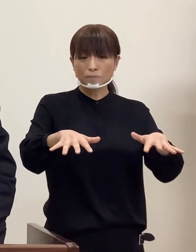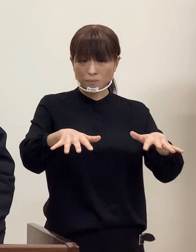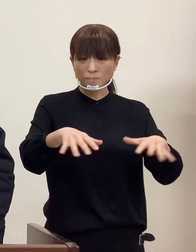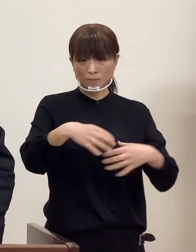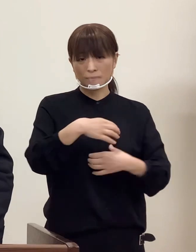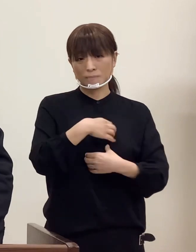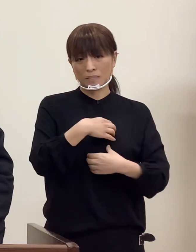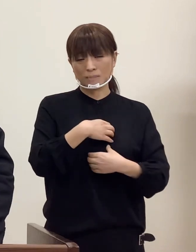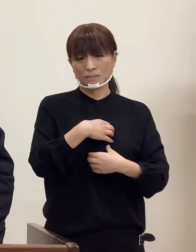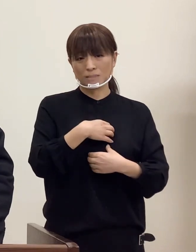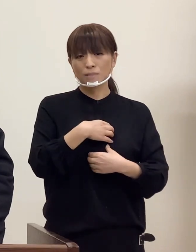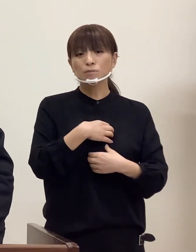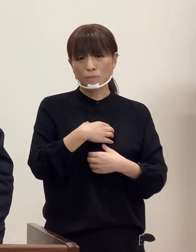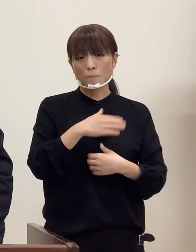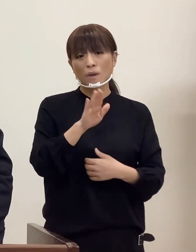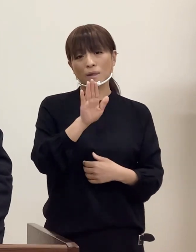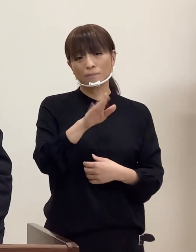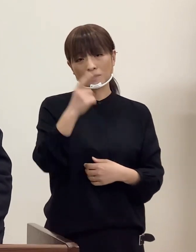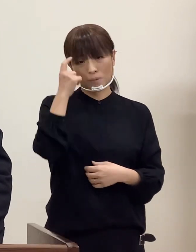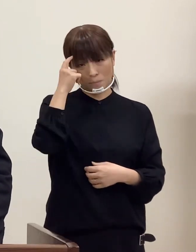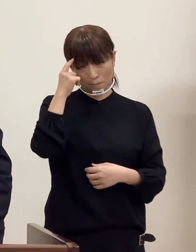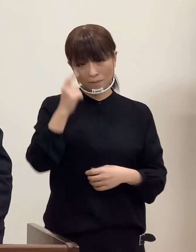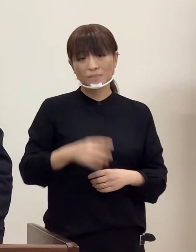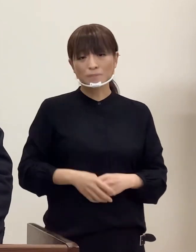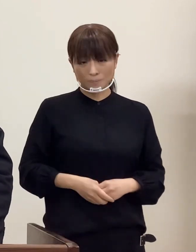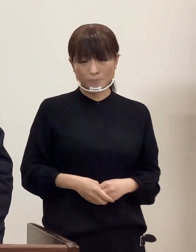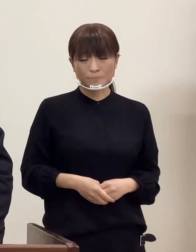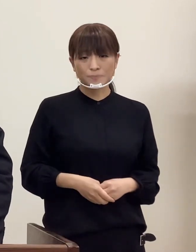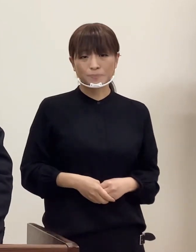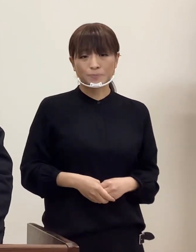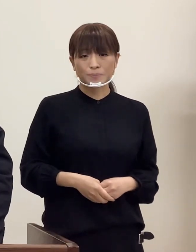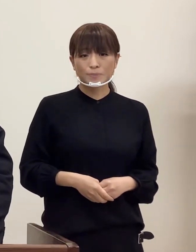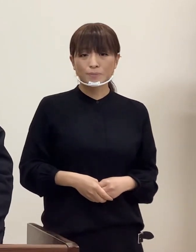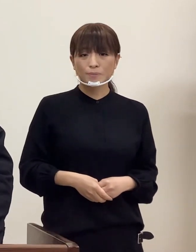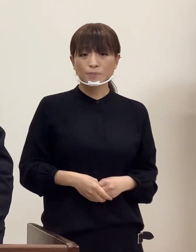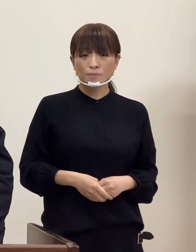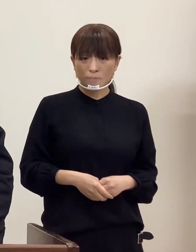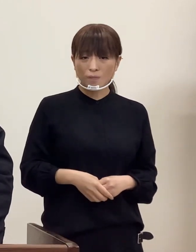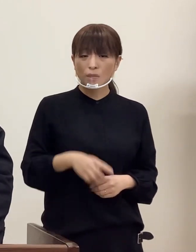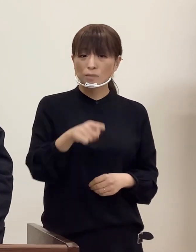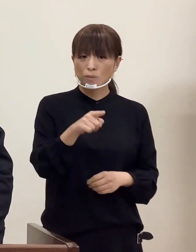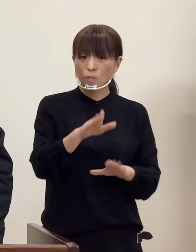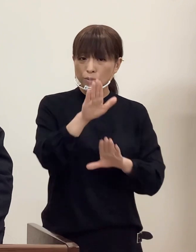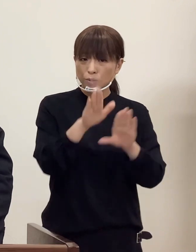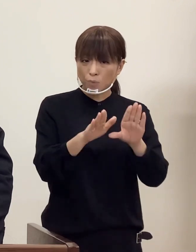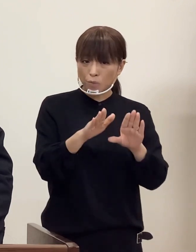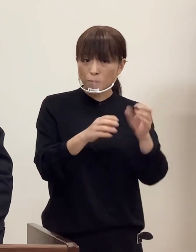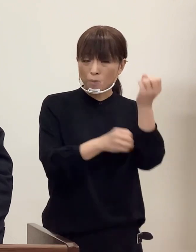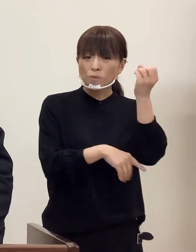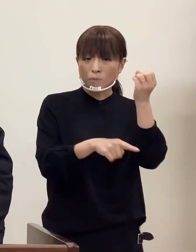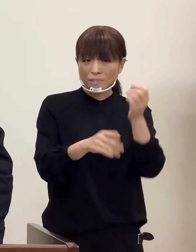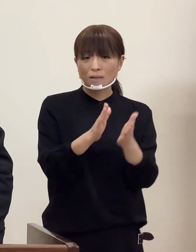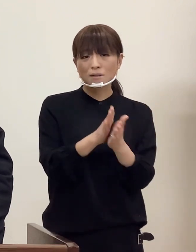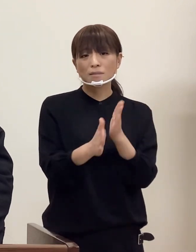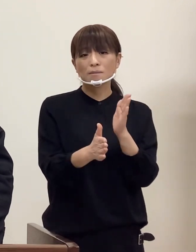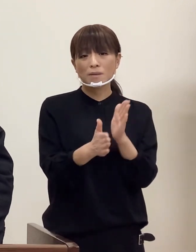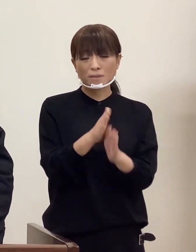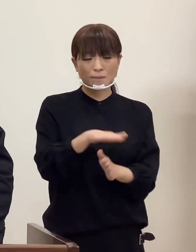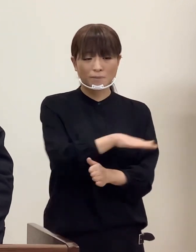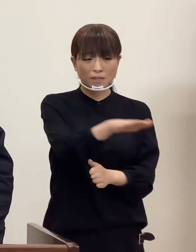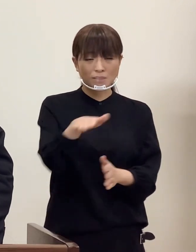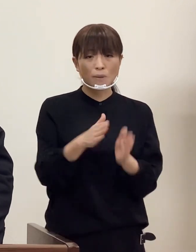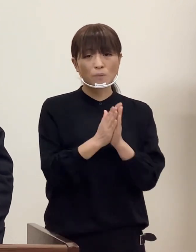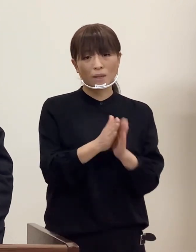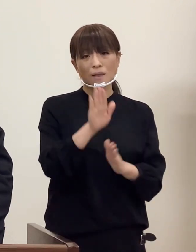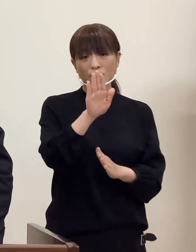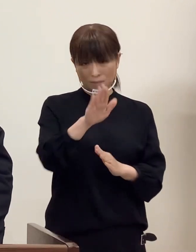という可能性があるなと思われた時代もございました。このような状況を踏まえ、改めて皆様にお願